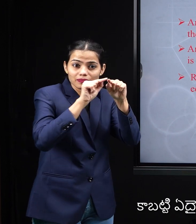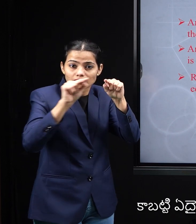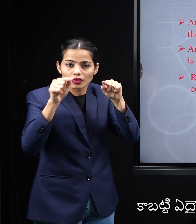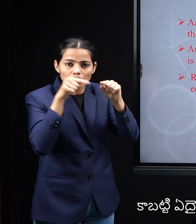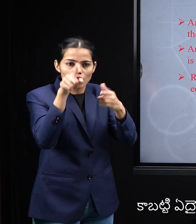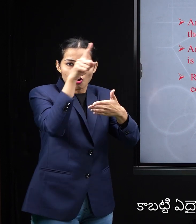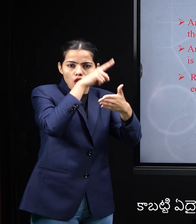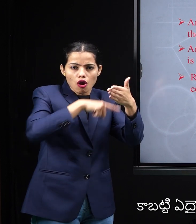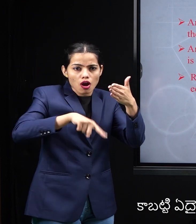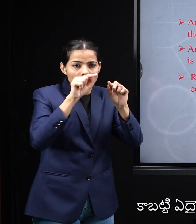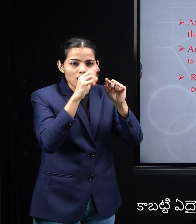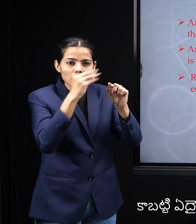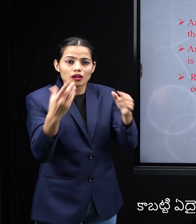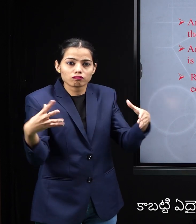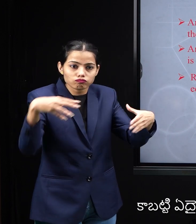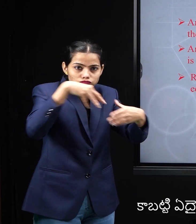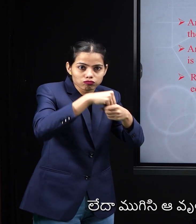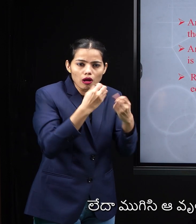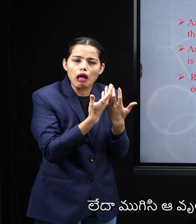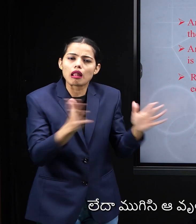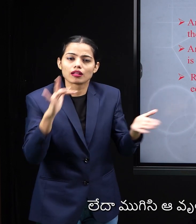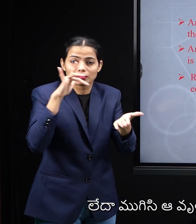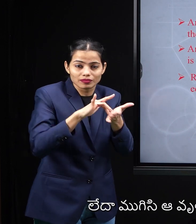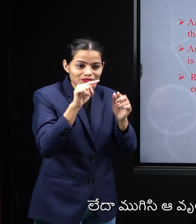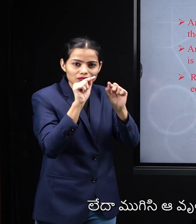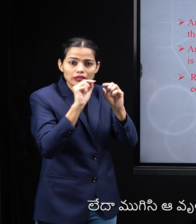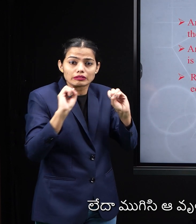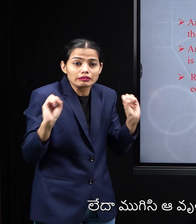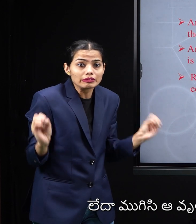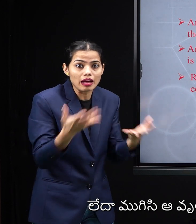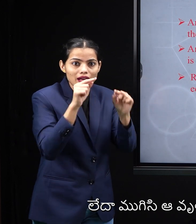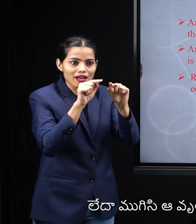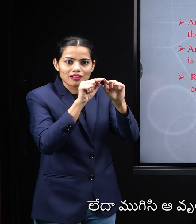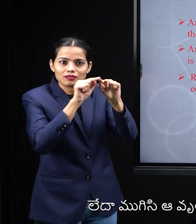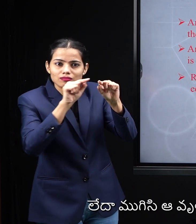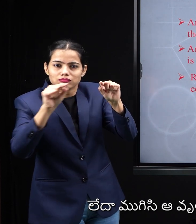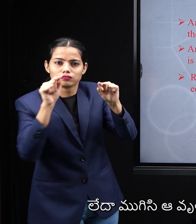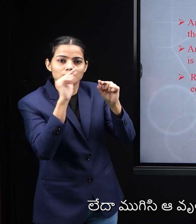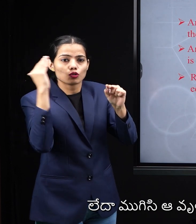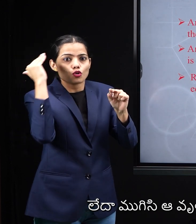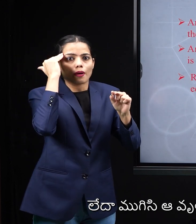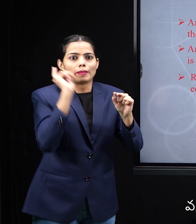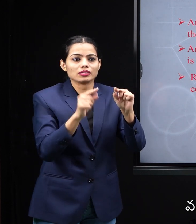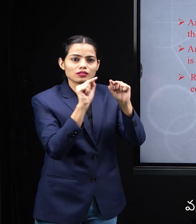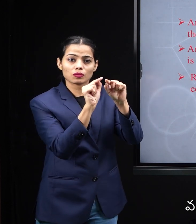రేఖ వృత్తం మధ్యలో మొదలై లేదా ముగిసి ఆ వృత్తం సరిహద్దులో ఎక్కడైనా చేరినా దానిని